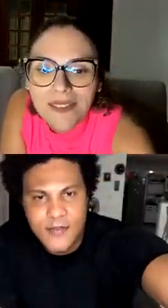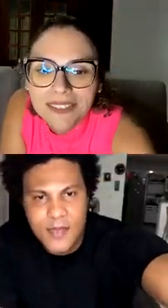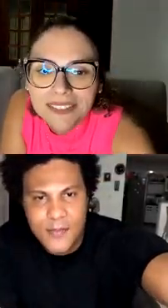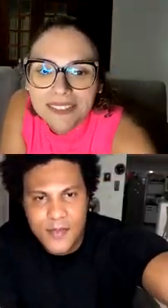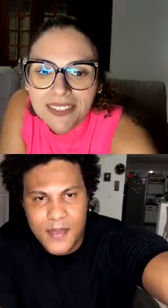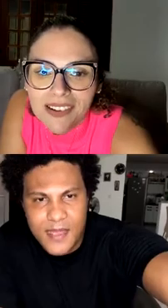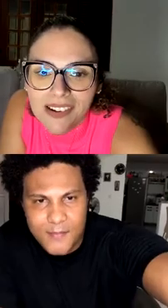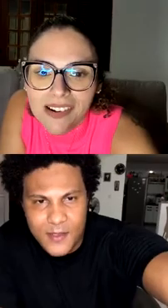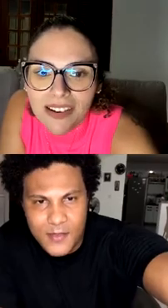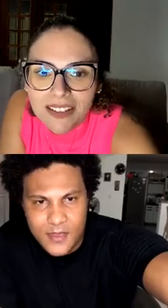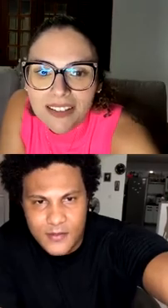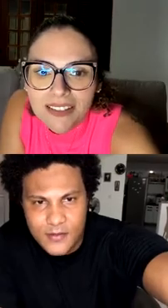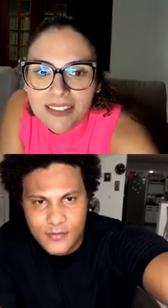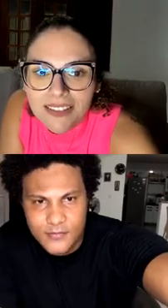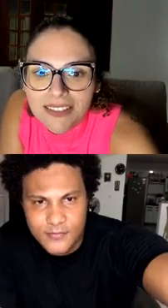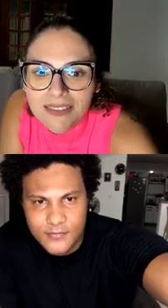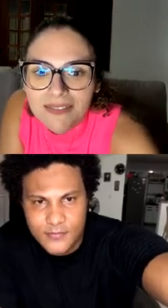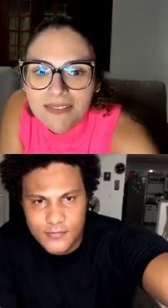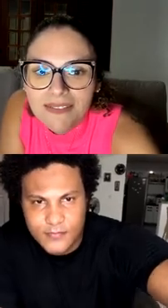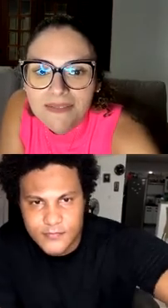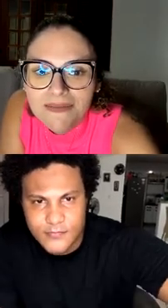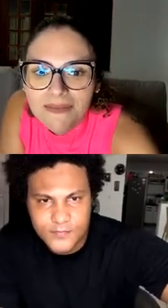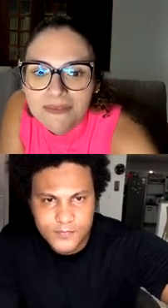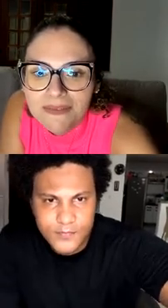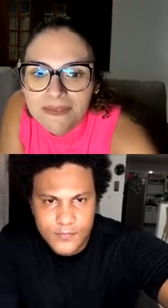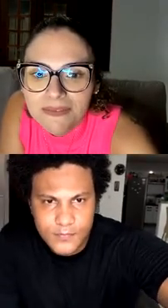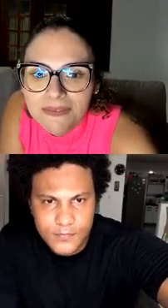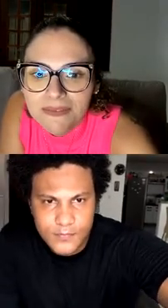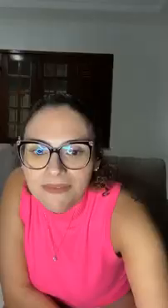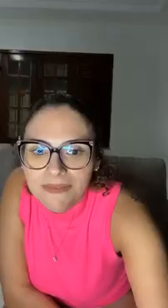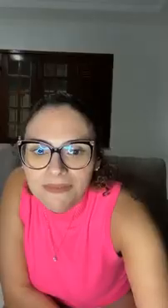tchau. Bye, bye, bye. Pega o beco.